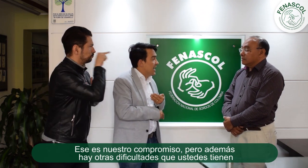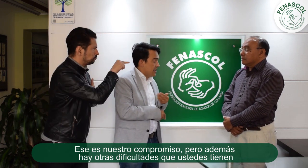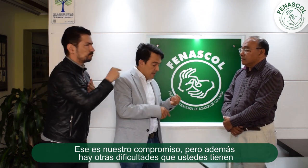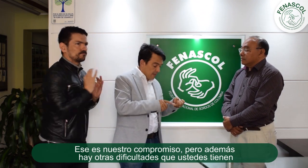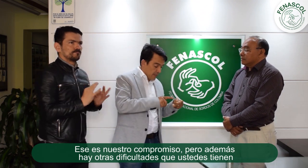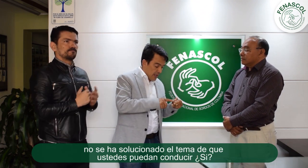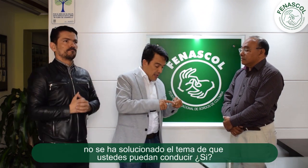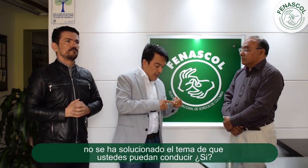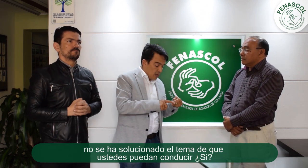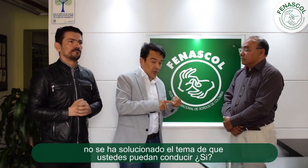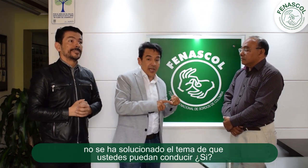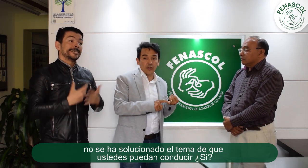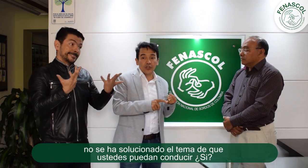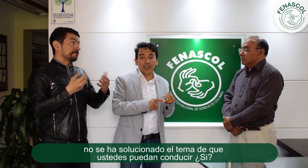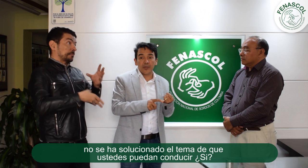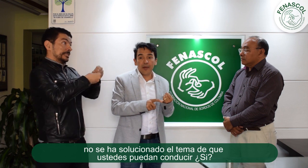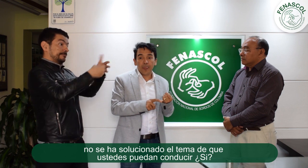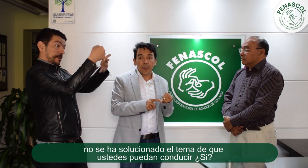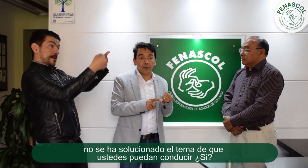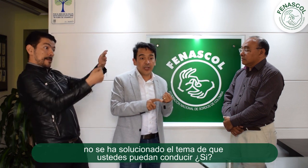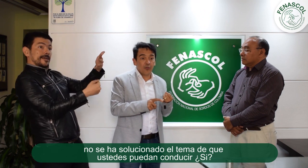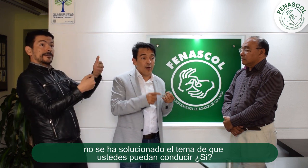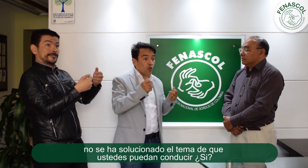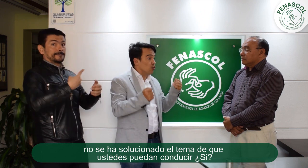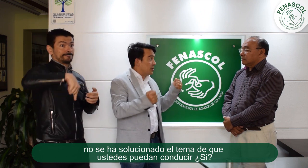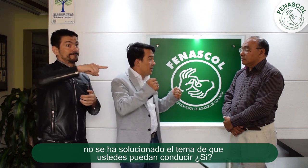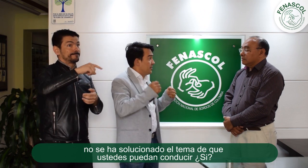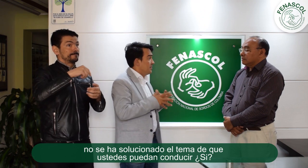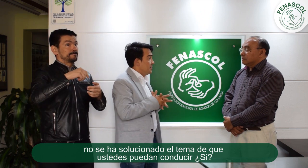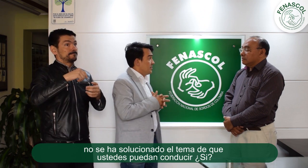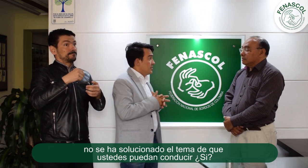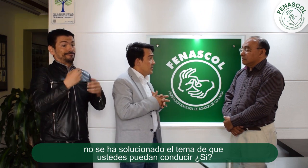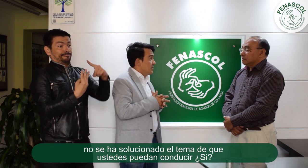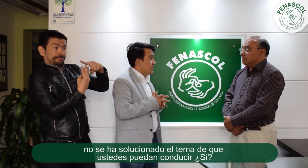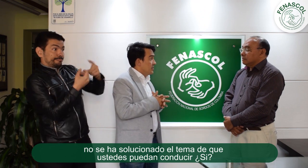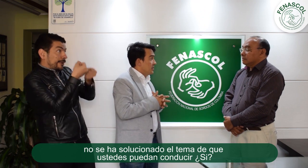que ustedes tienen. No se les ha solucionado el tema de que ustedes puedan conducir.